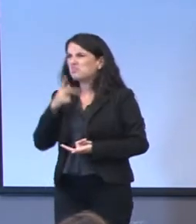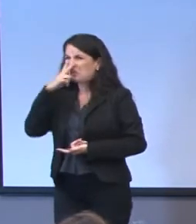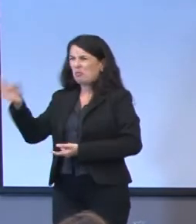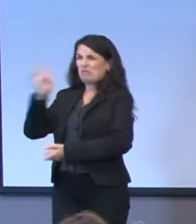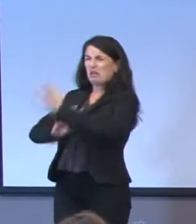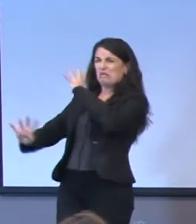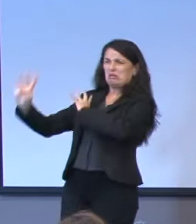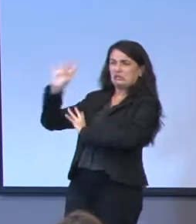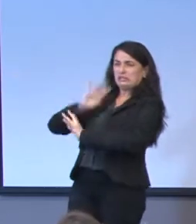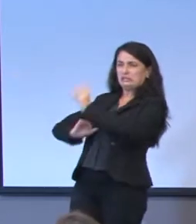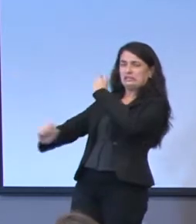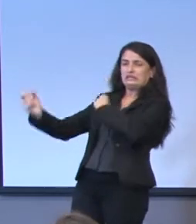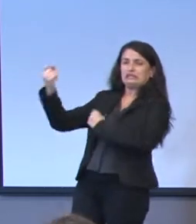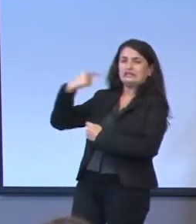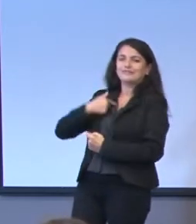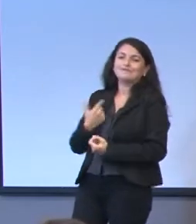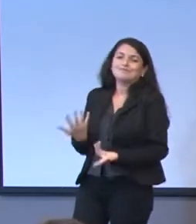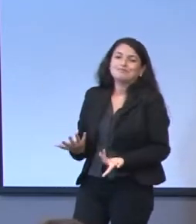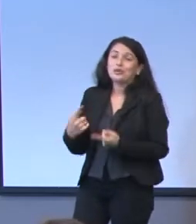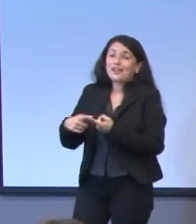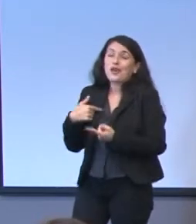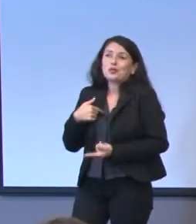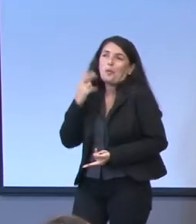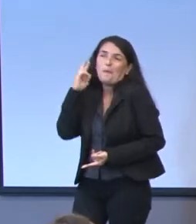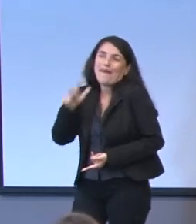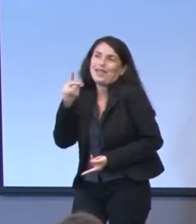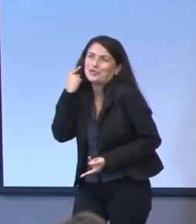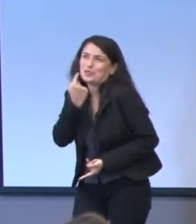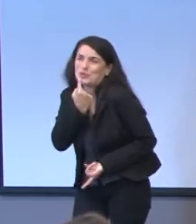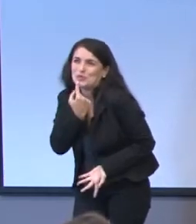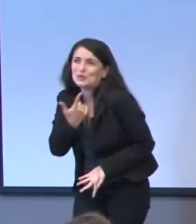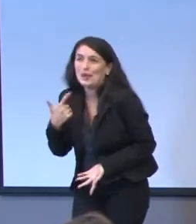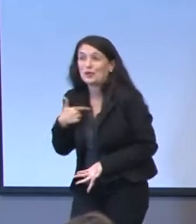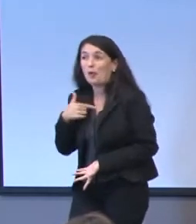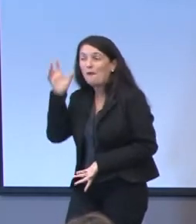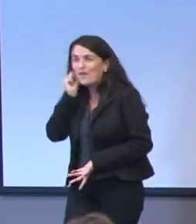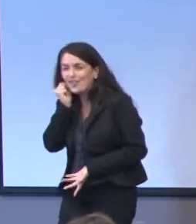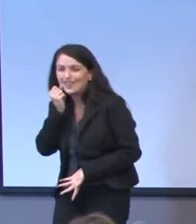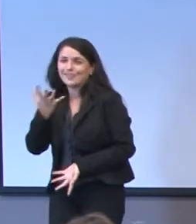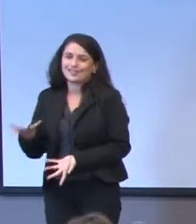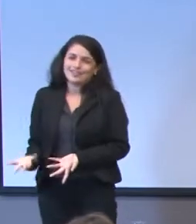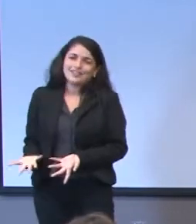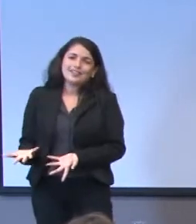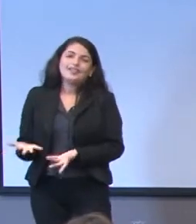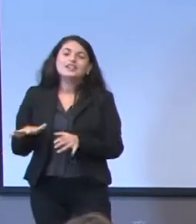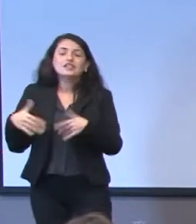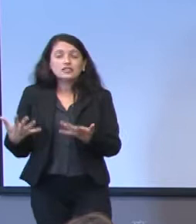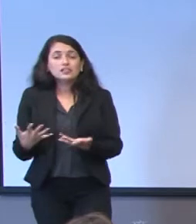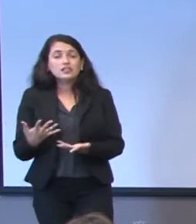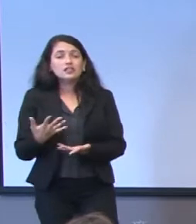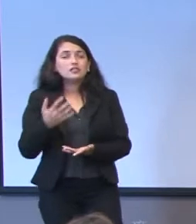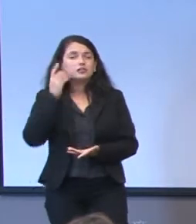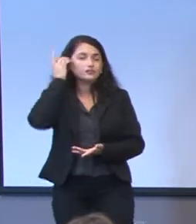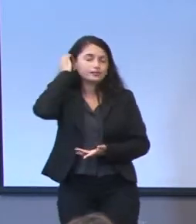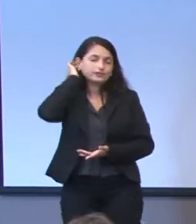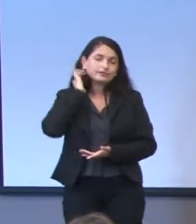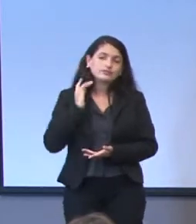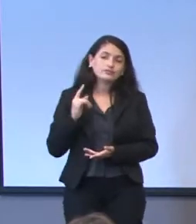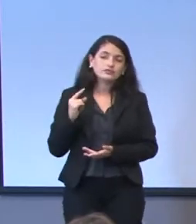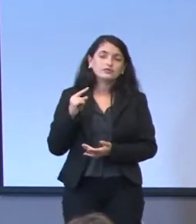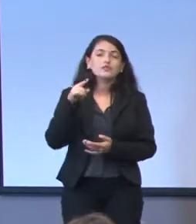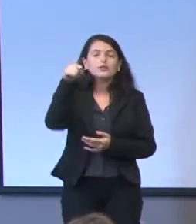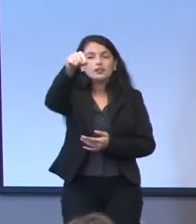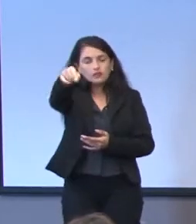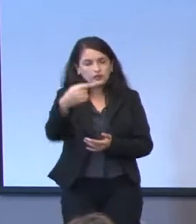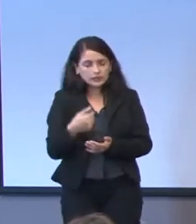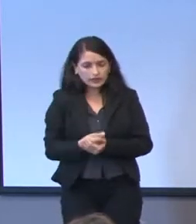Porque sempre vem a questão do lugar de fala, né? Mas o Danilo, assim, dentro dos